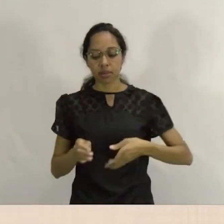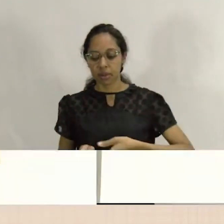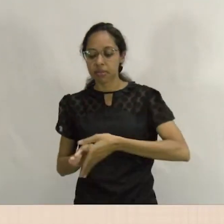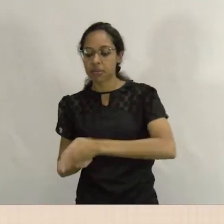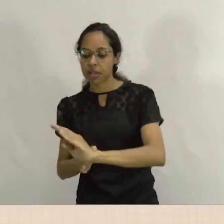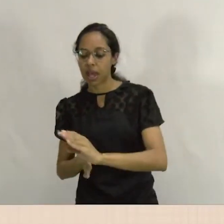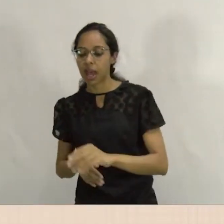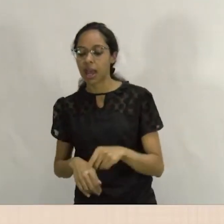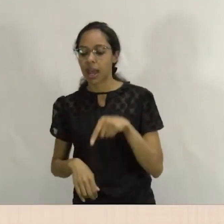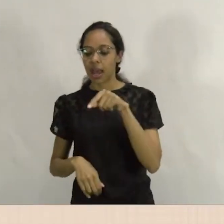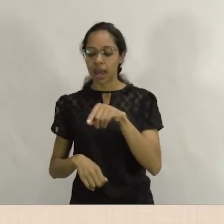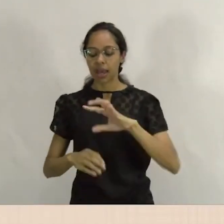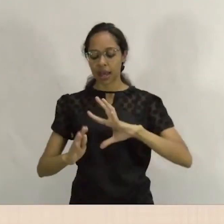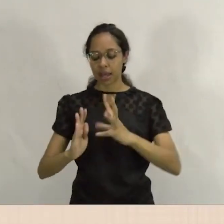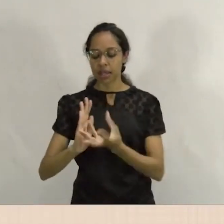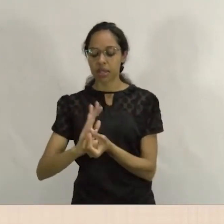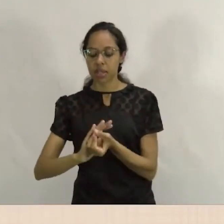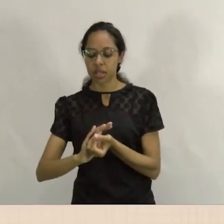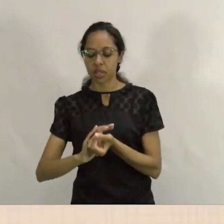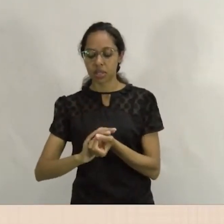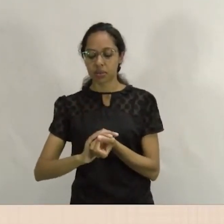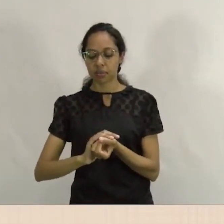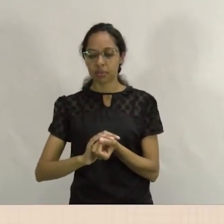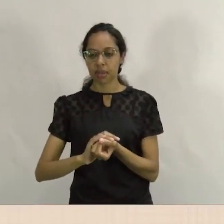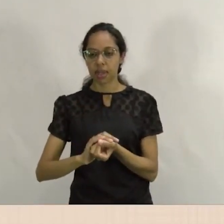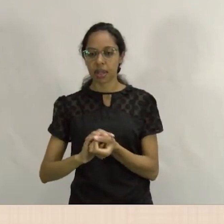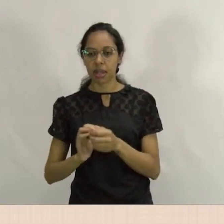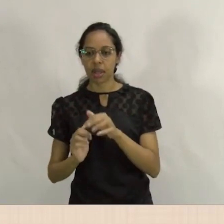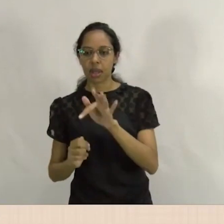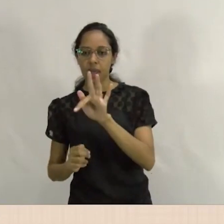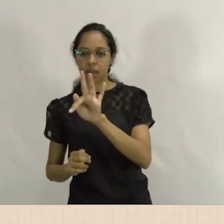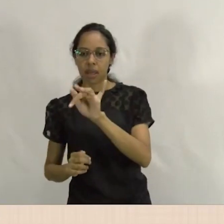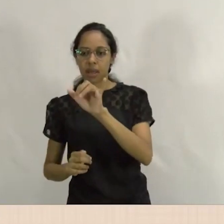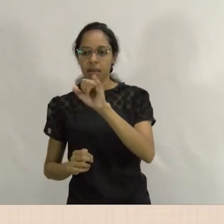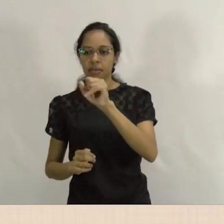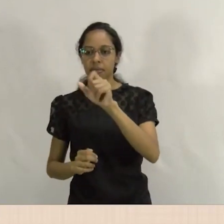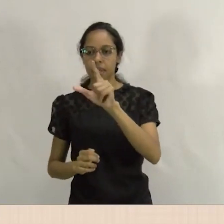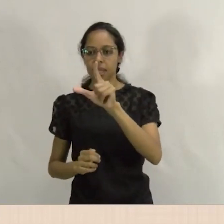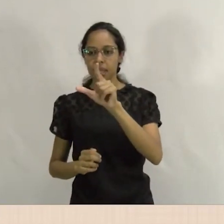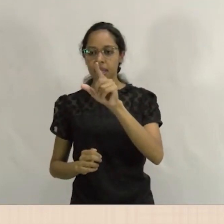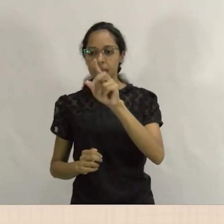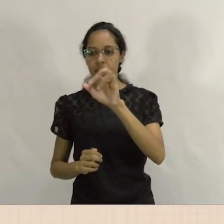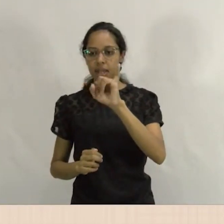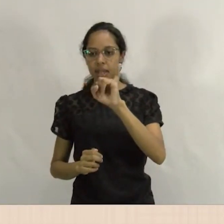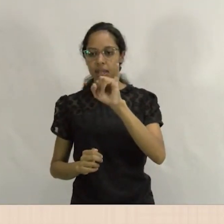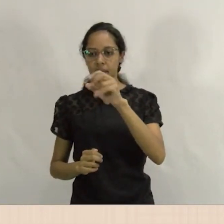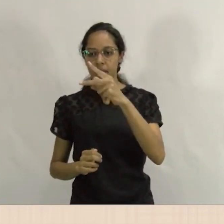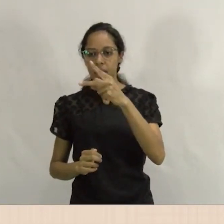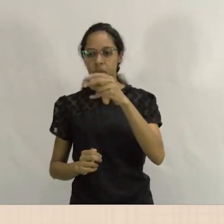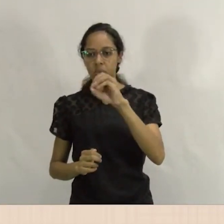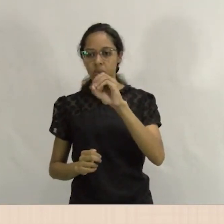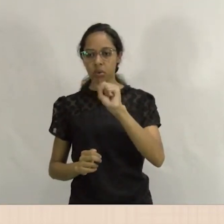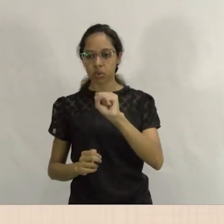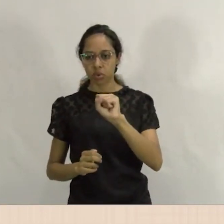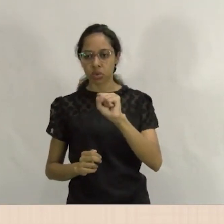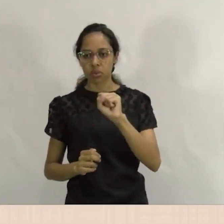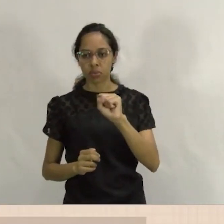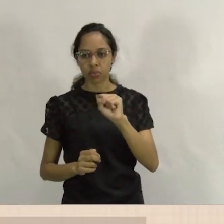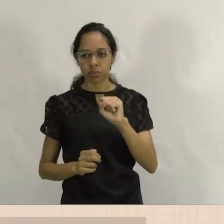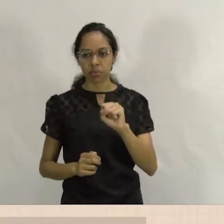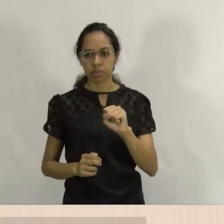Tem problema lá, eu preciso ajudar. Filipenses 2, dá uma olhada. Filipenses 2, versículo